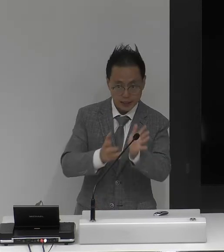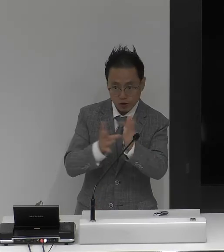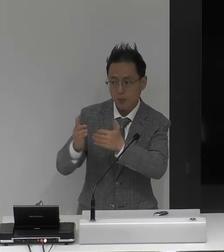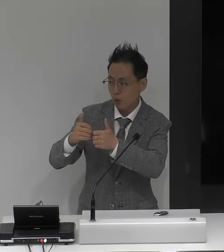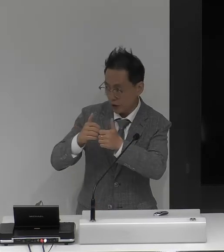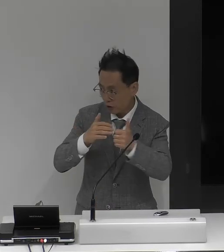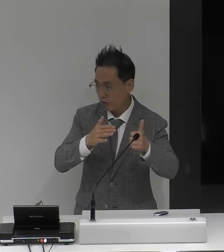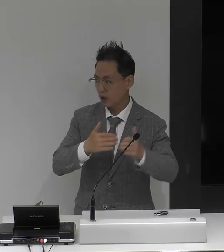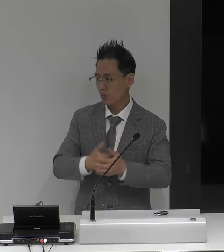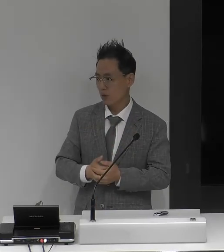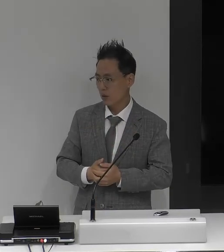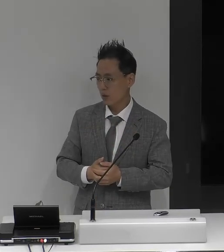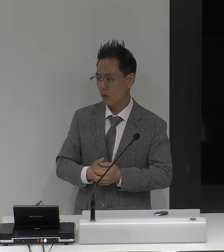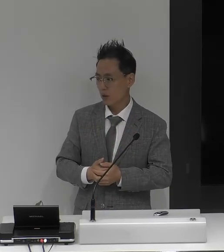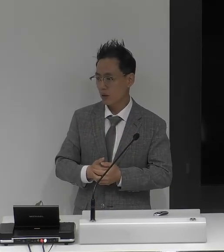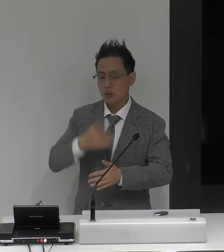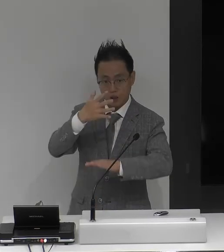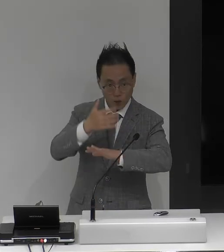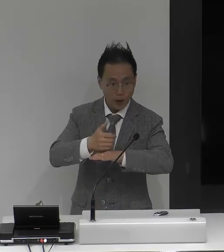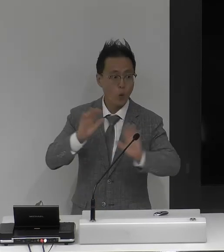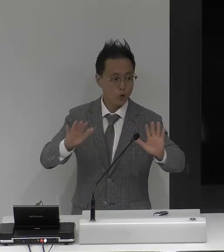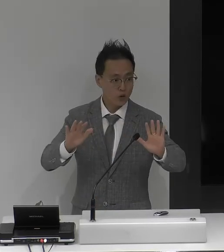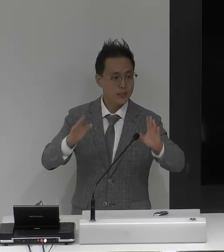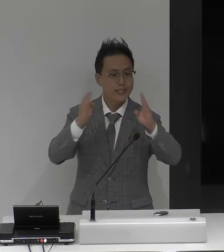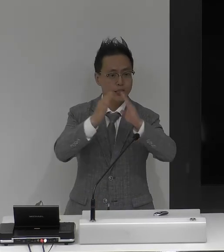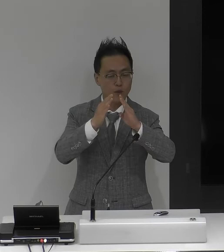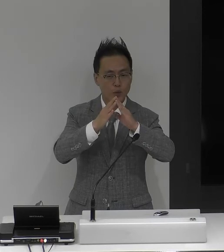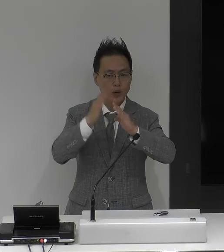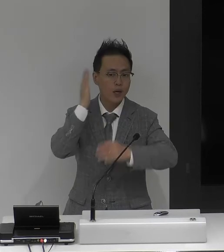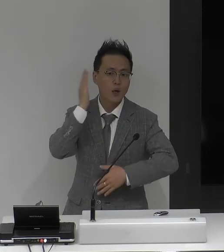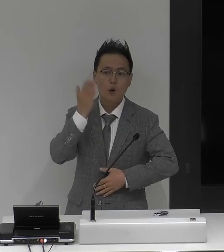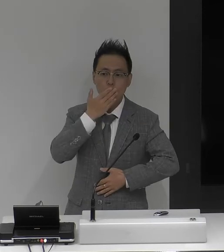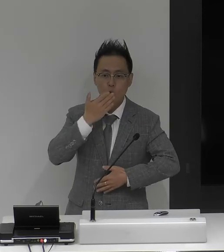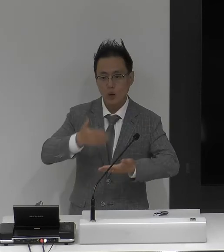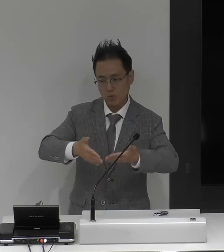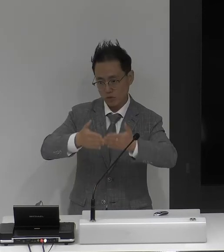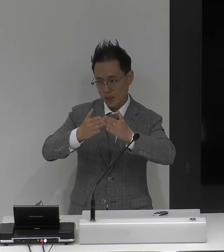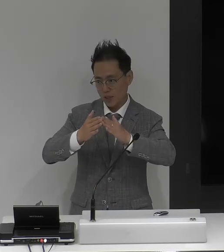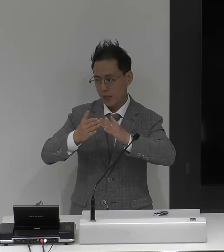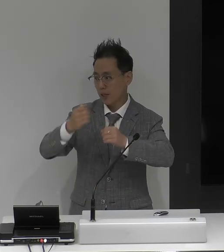예수님 보내셨고요. 그 결과 오늘 사랑교회 농화부가